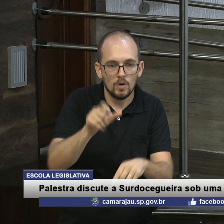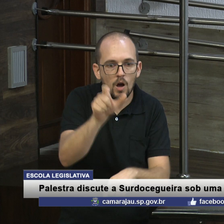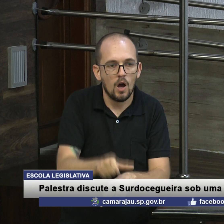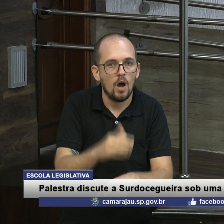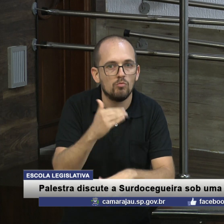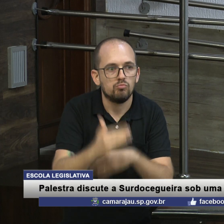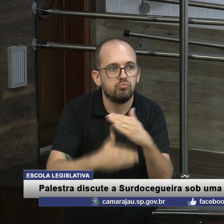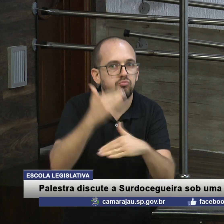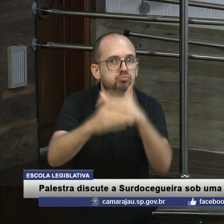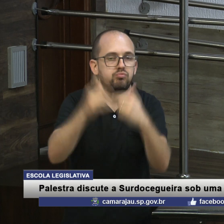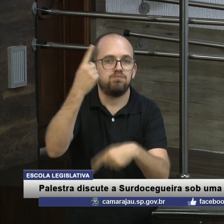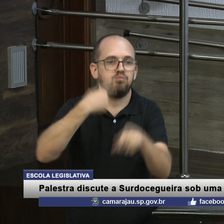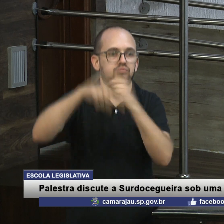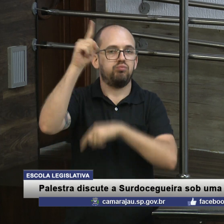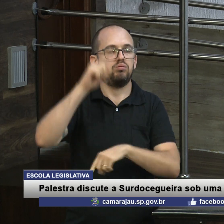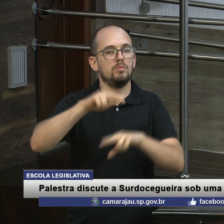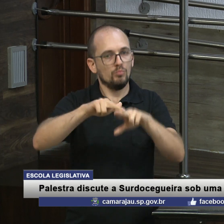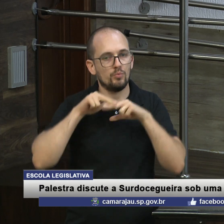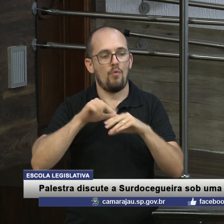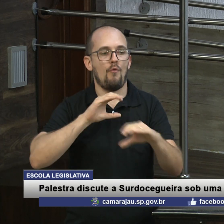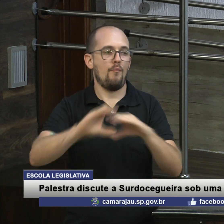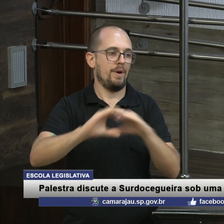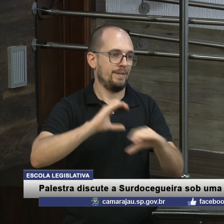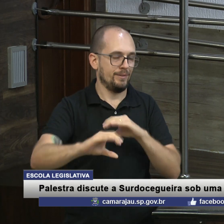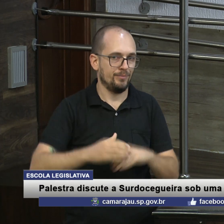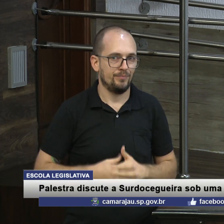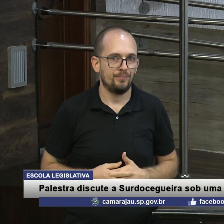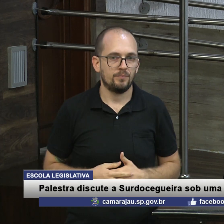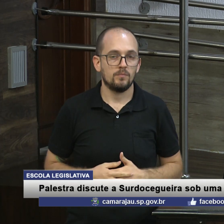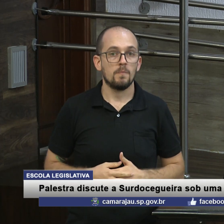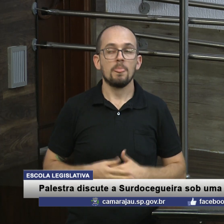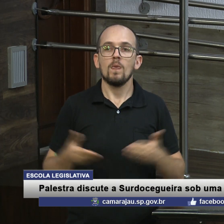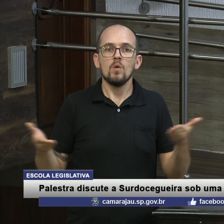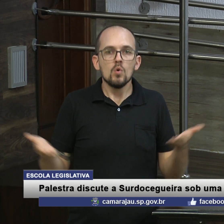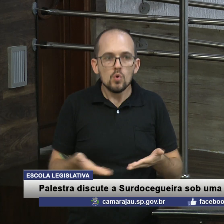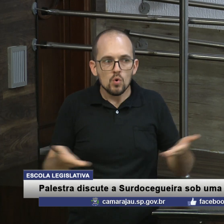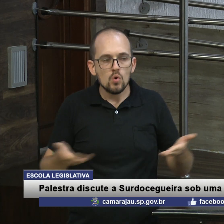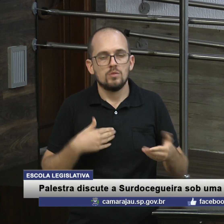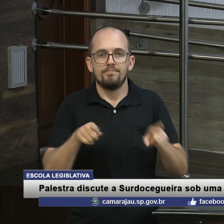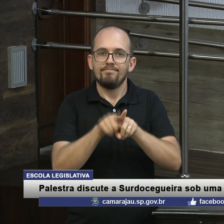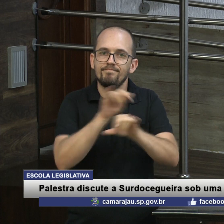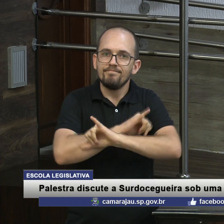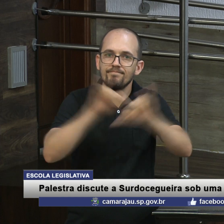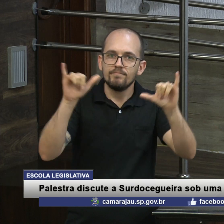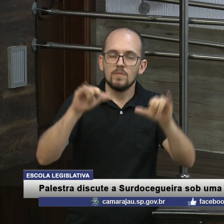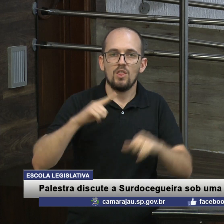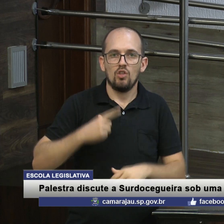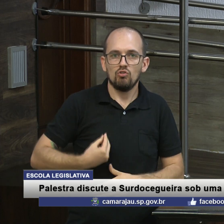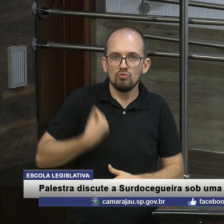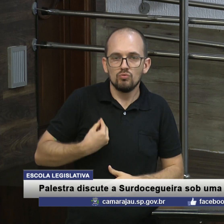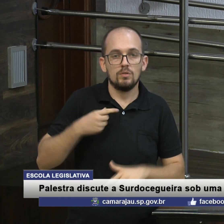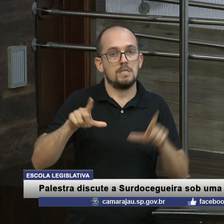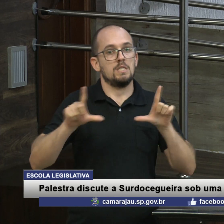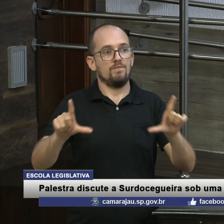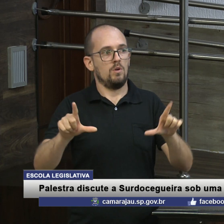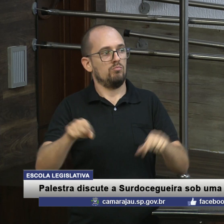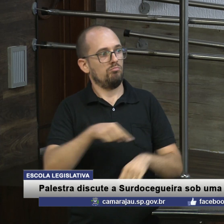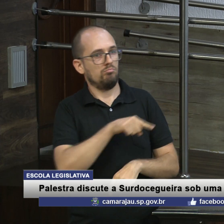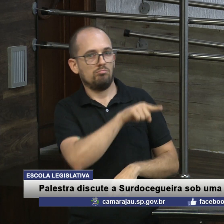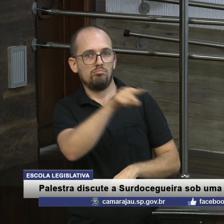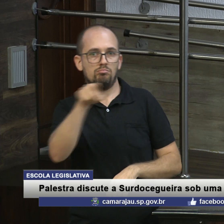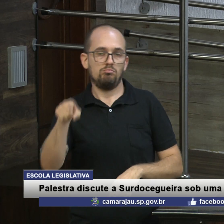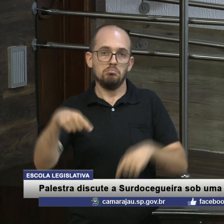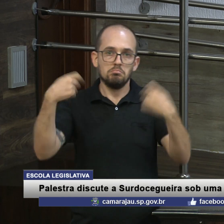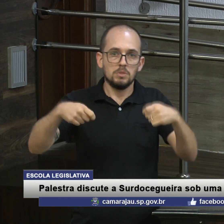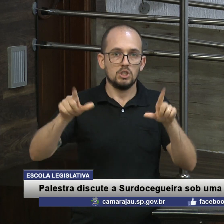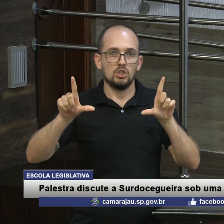a partir da comunicação. Eu saliento que o evento de hoje, senhoras e senhores, também contará com um certificado, inclusive